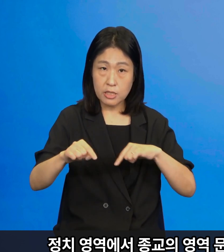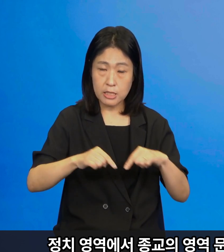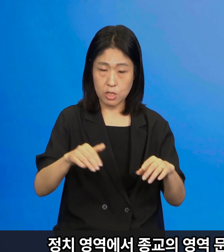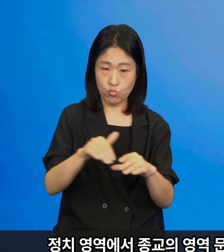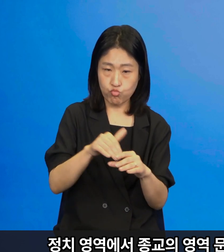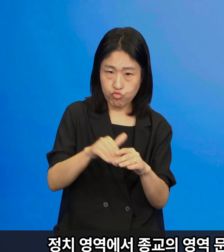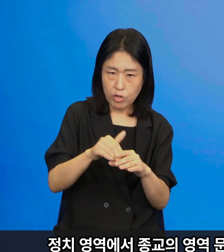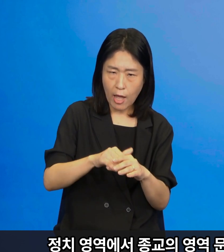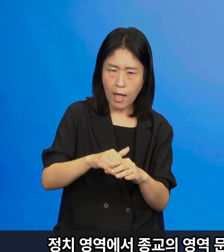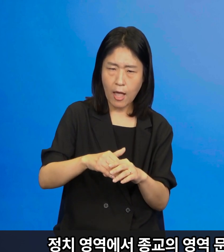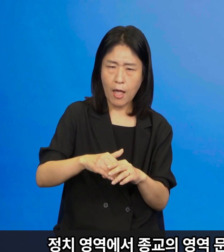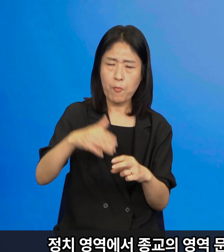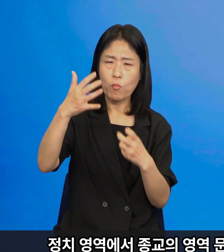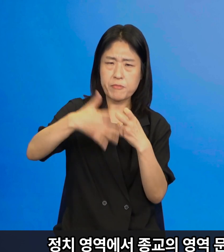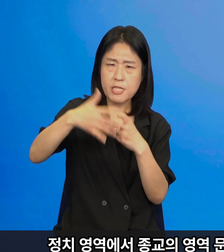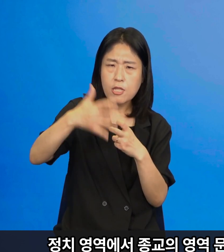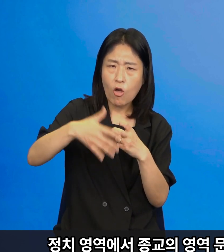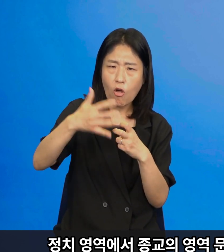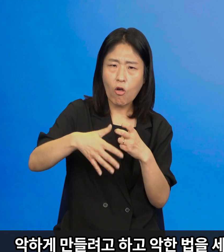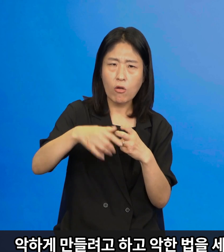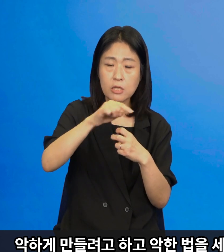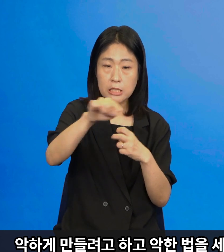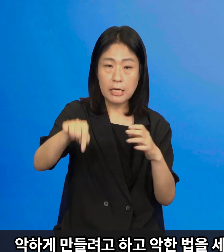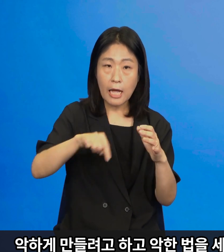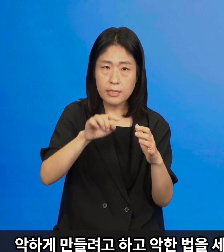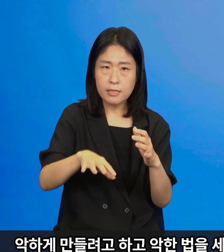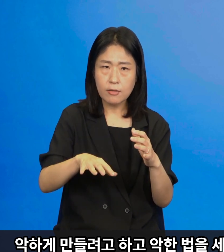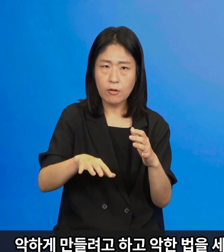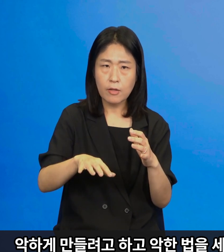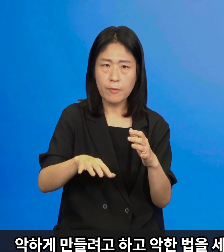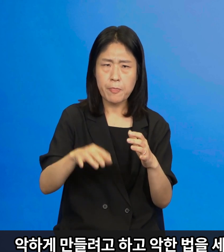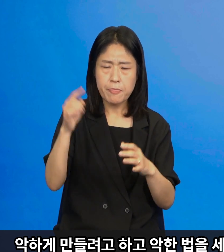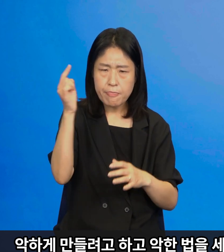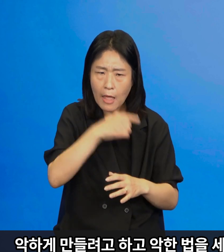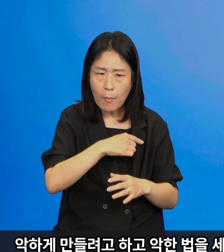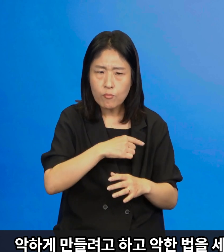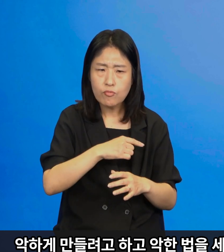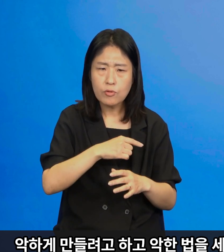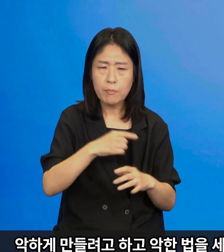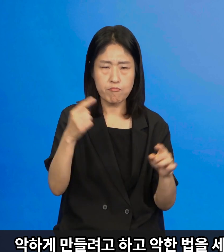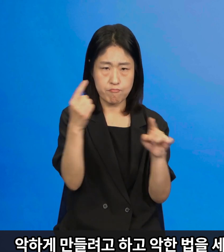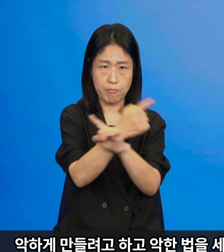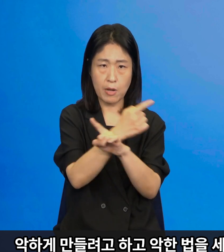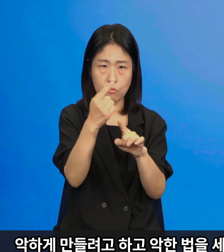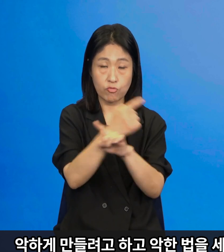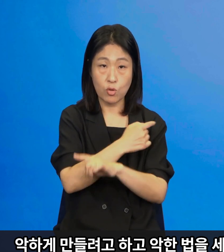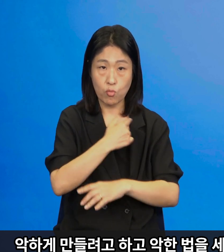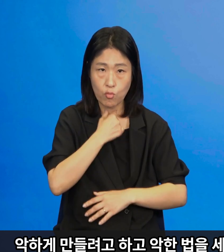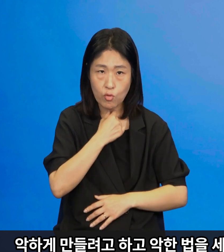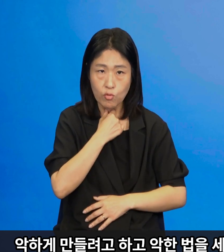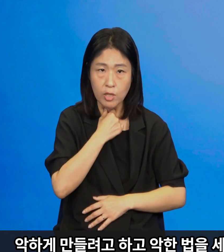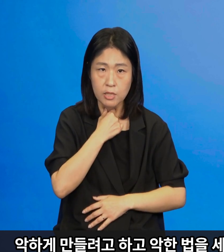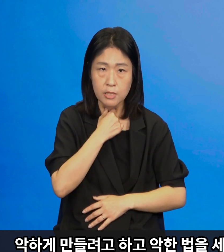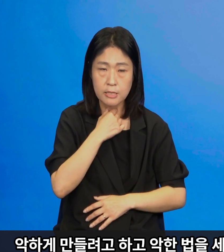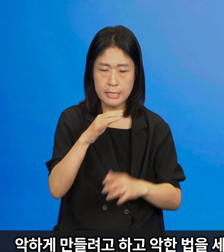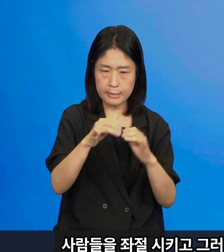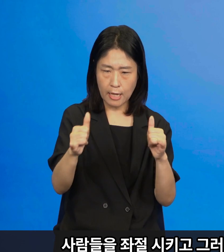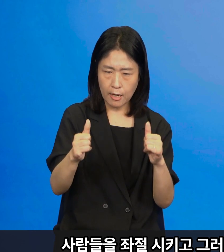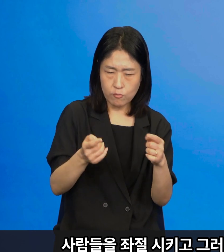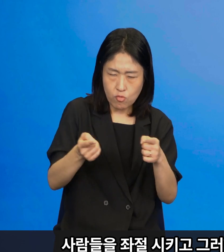영역에서, 미디어의 영역에서 악하게 만들려고 하고 악한 법을 세우려고 하고 사람들을 조종하려고